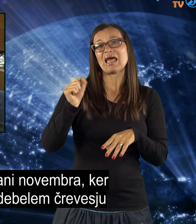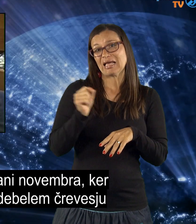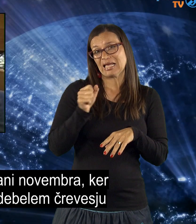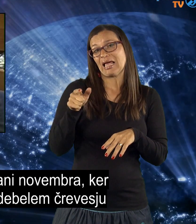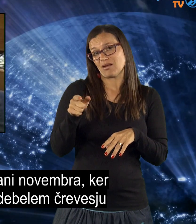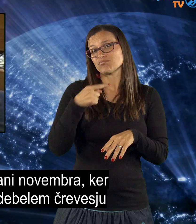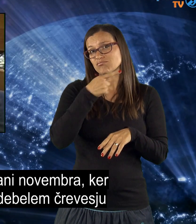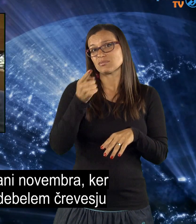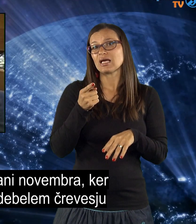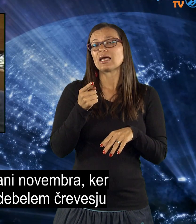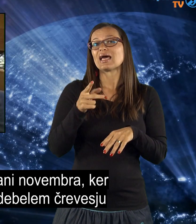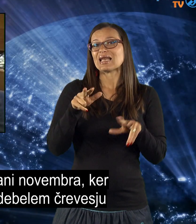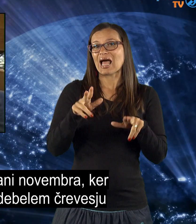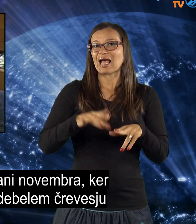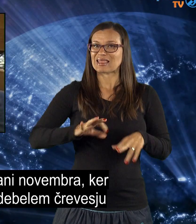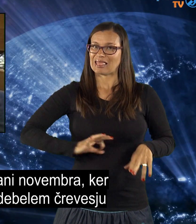in metastaze na jetrih.